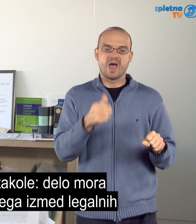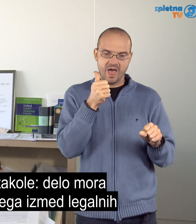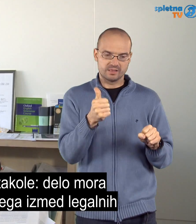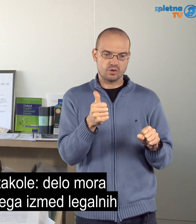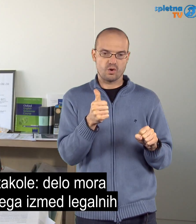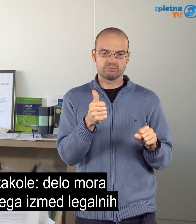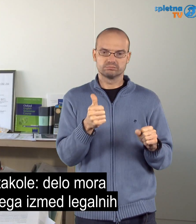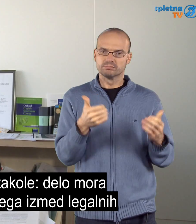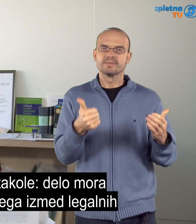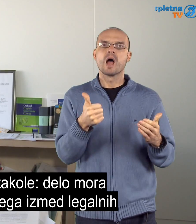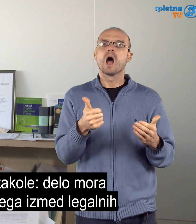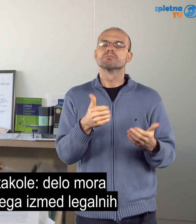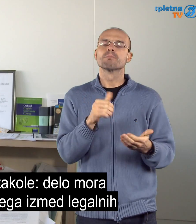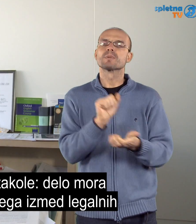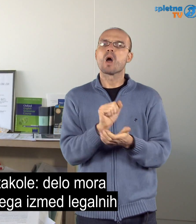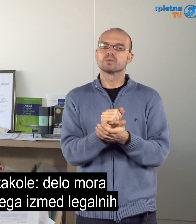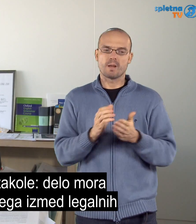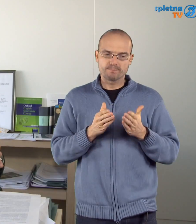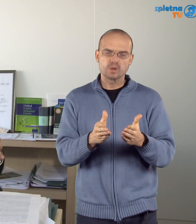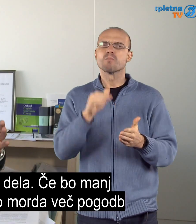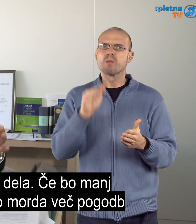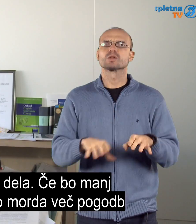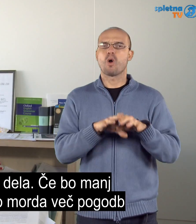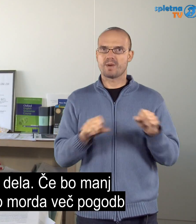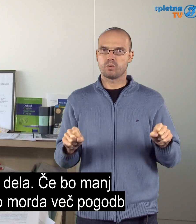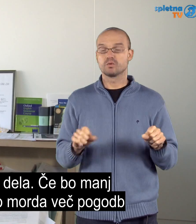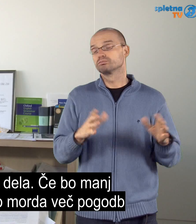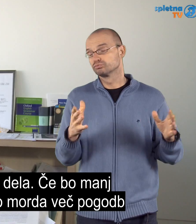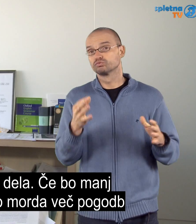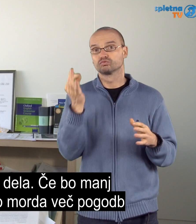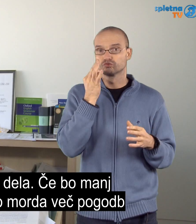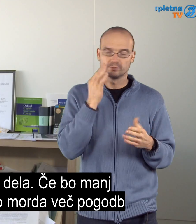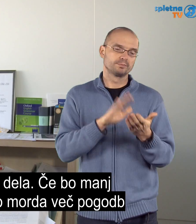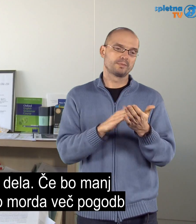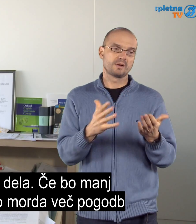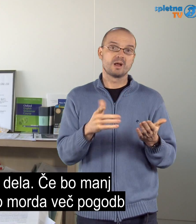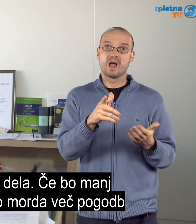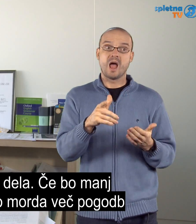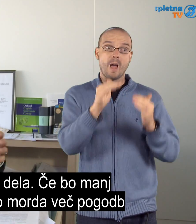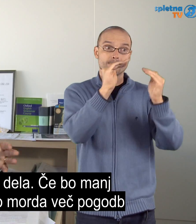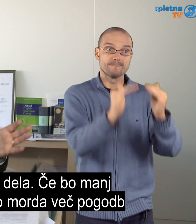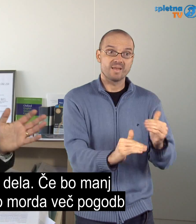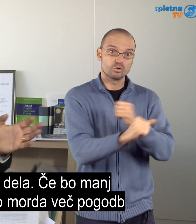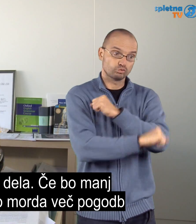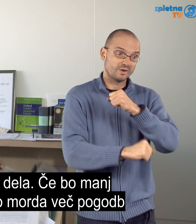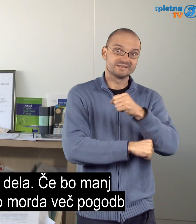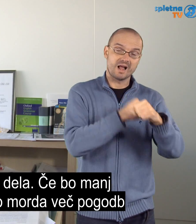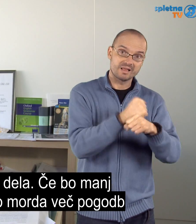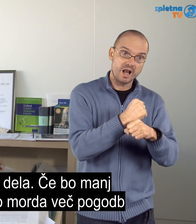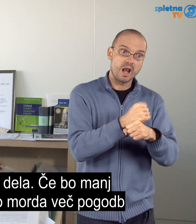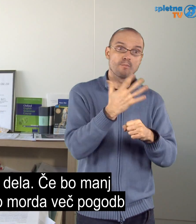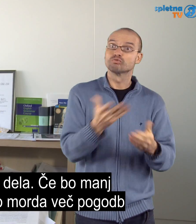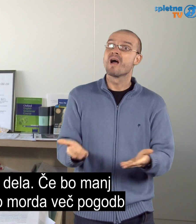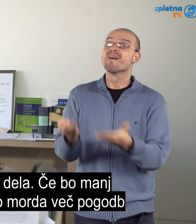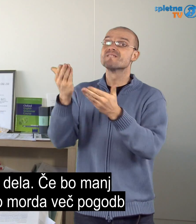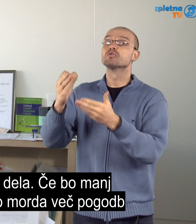izmed legalnih oblik dela. Se pravi, če bo manj študentskega dela, bo morda zato več pogodb